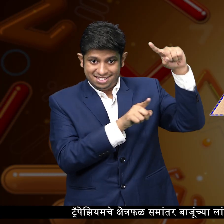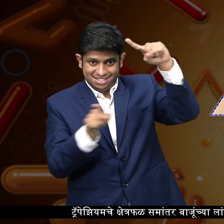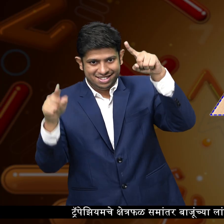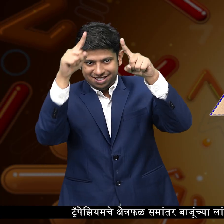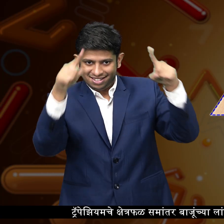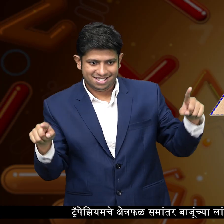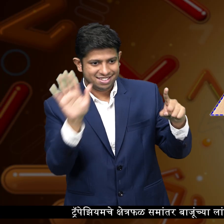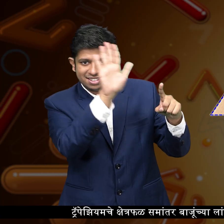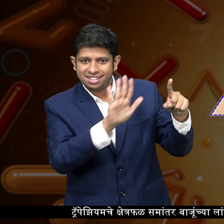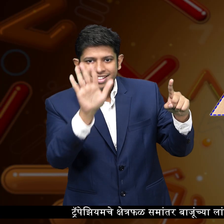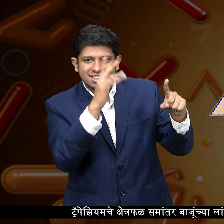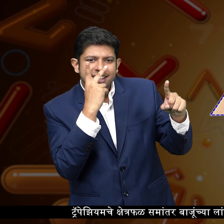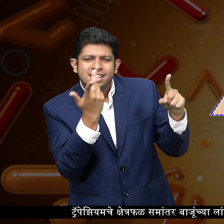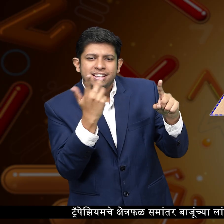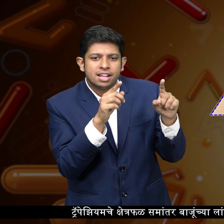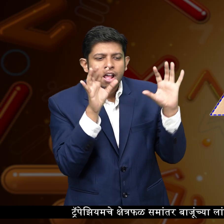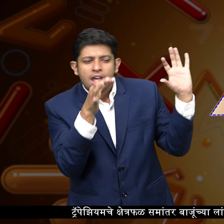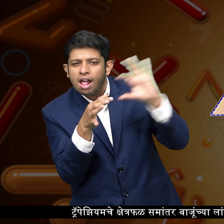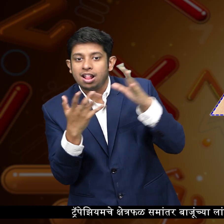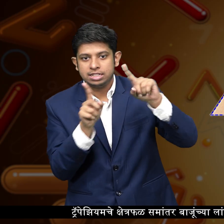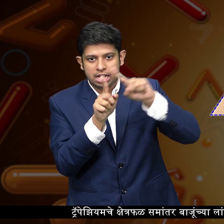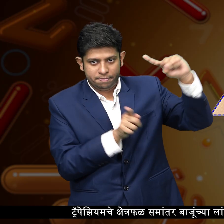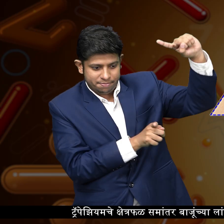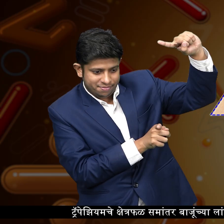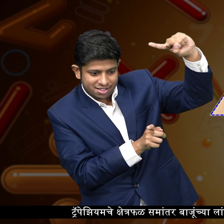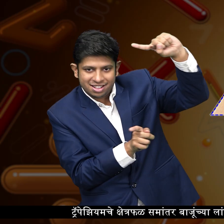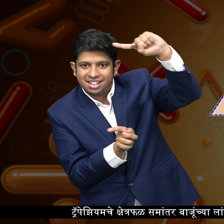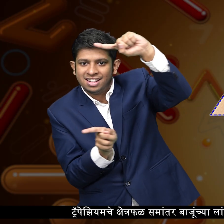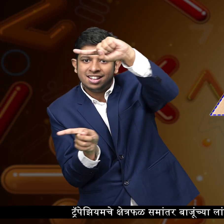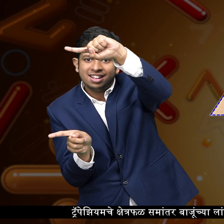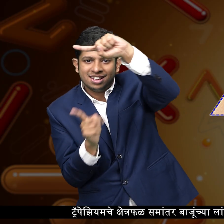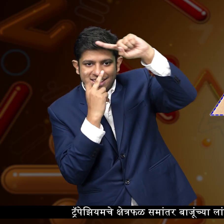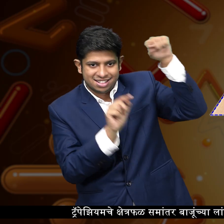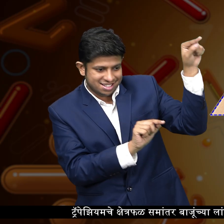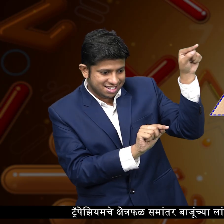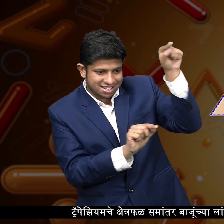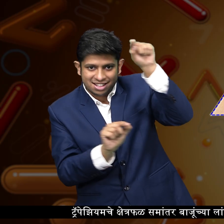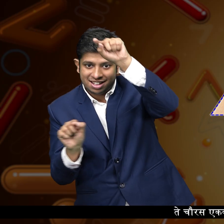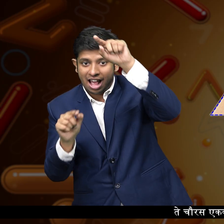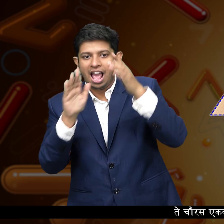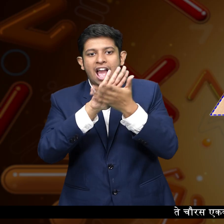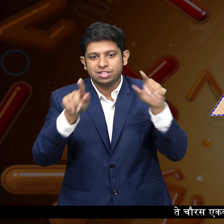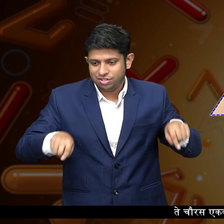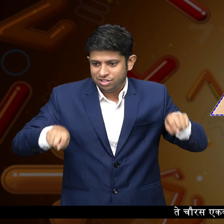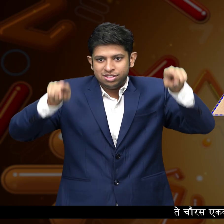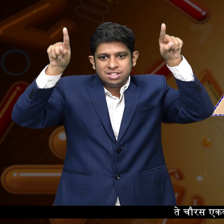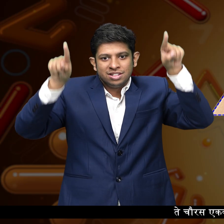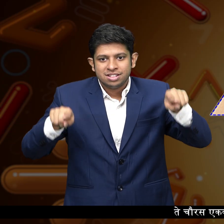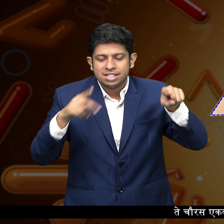ट्रॅपेझियमचे क्षेत्रफळ समांतर बाजूंच्या लांबी आणि ट्रॅपेझियमच्या उंचीवर अवलंबून असते. ते चौरस एकमेकांमध्ये